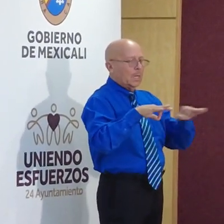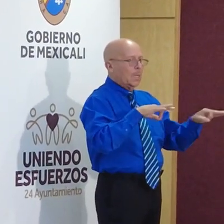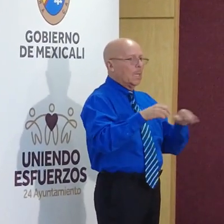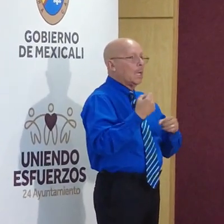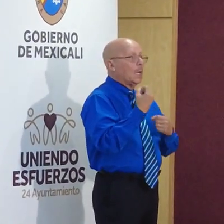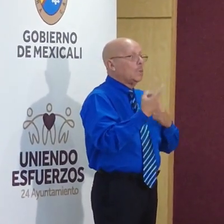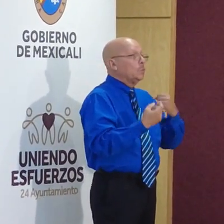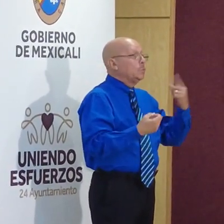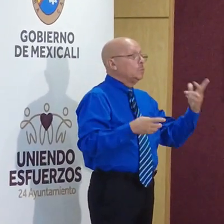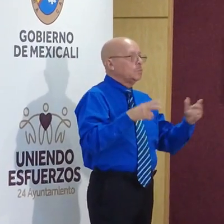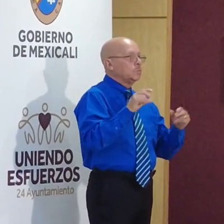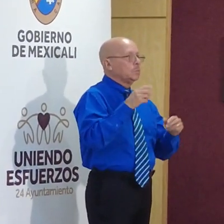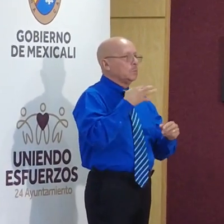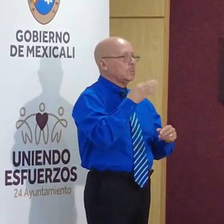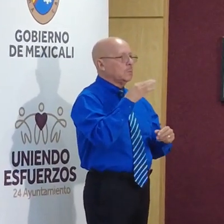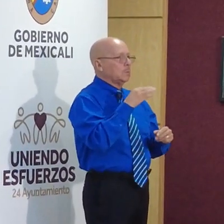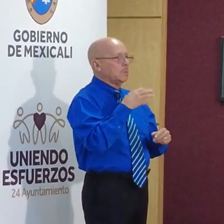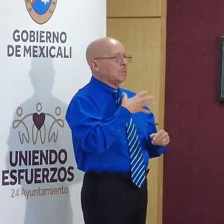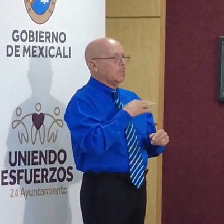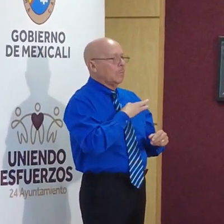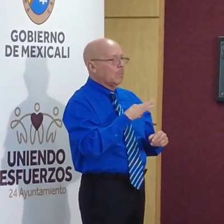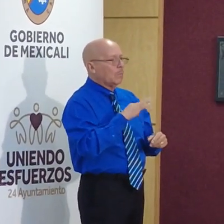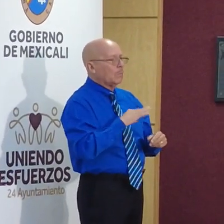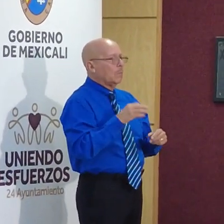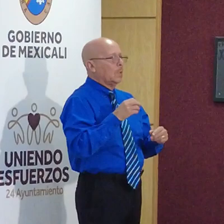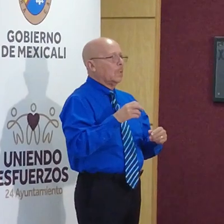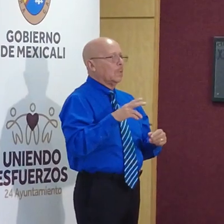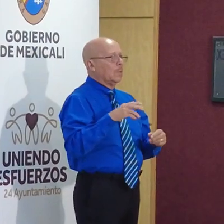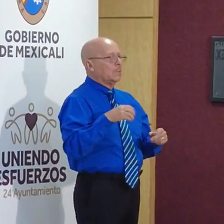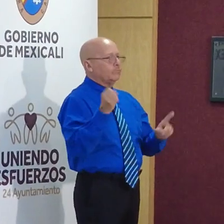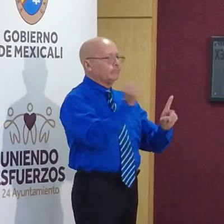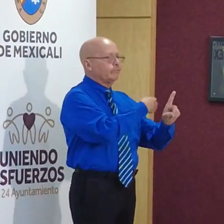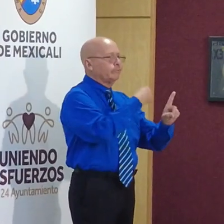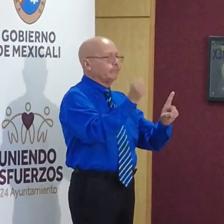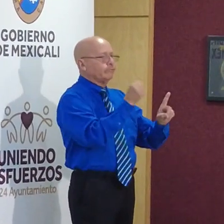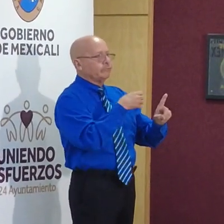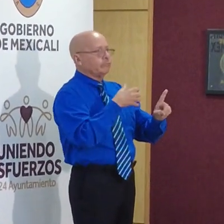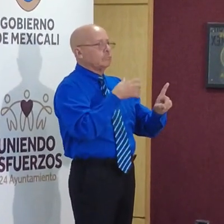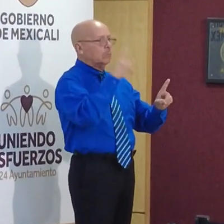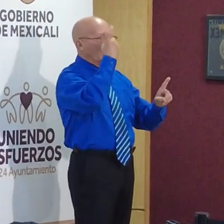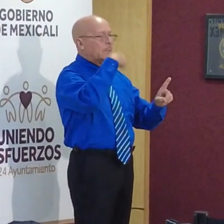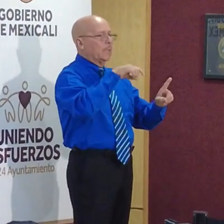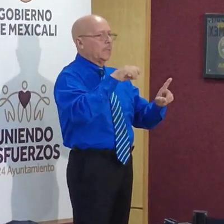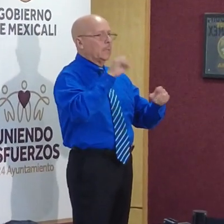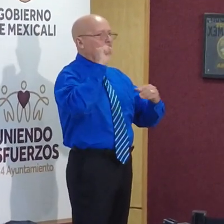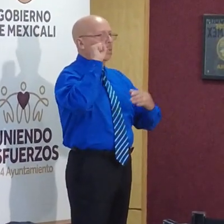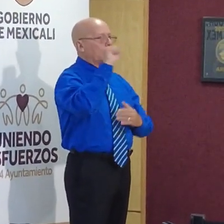momento puedan obviamente no ser agredidos. Esta manifestación es una manifestación pacífica.